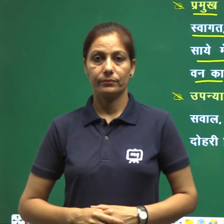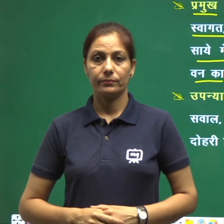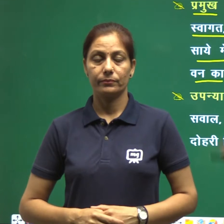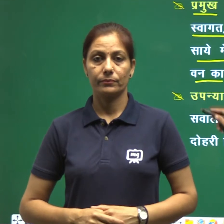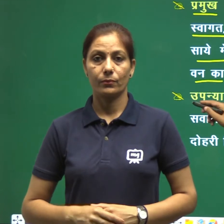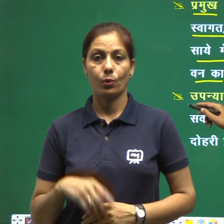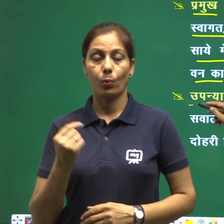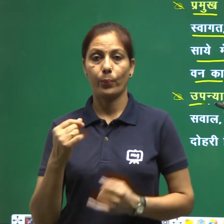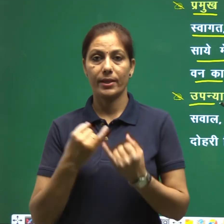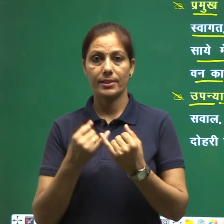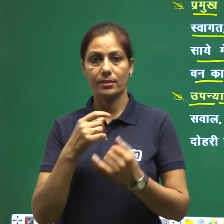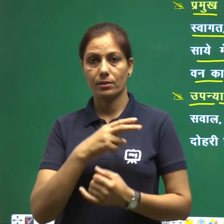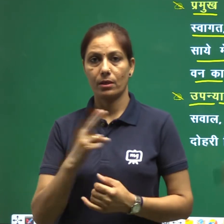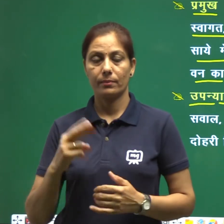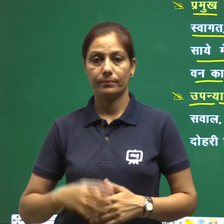जो इन्होंने लिखे: